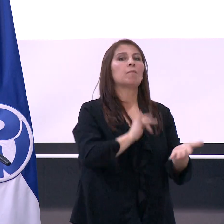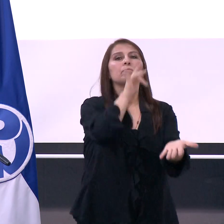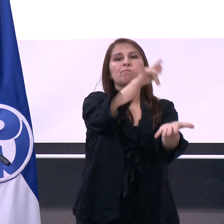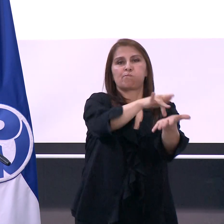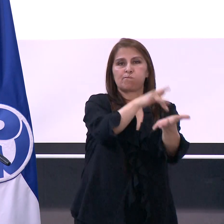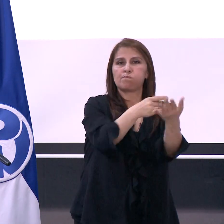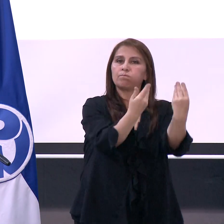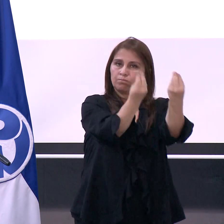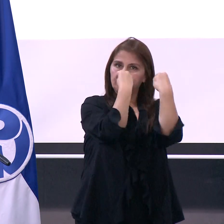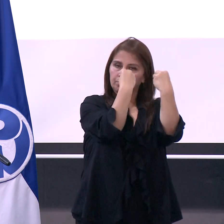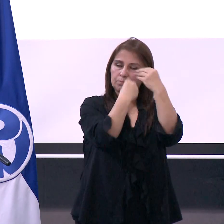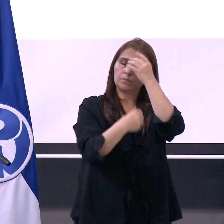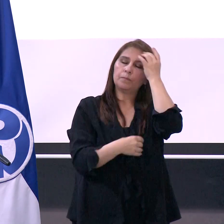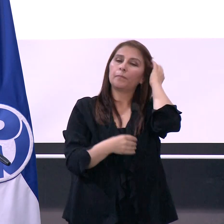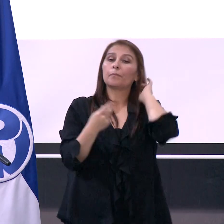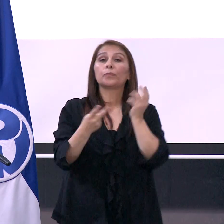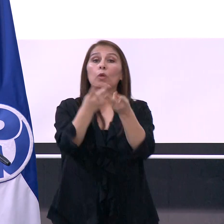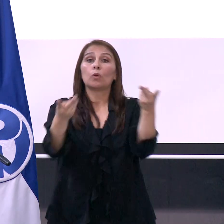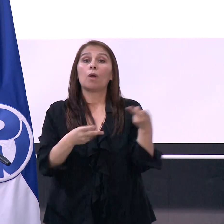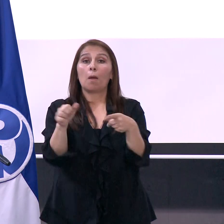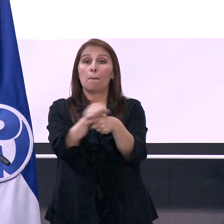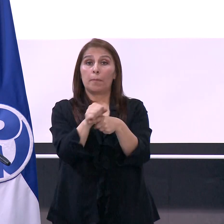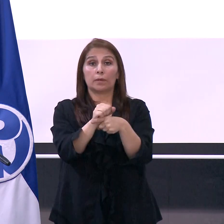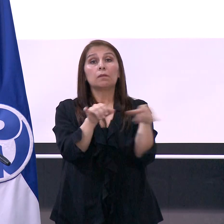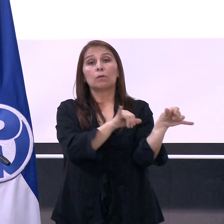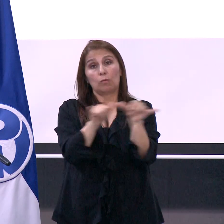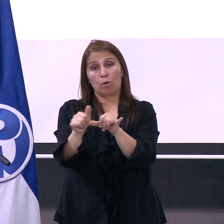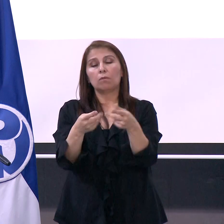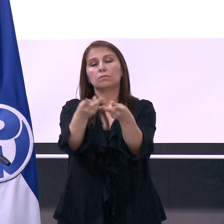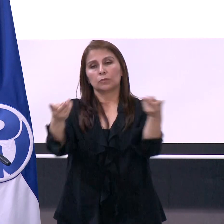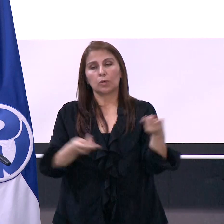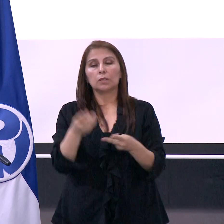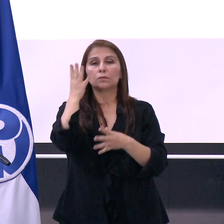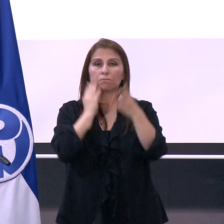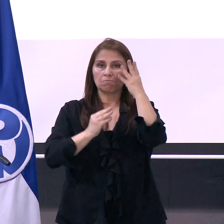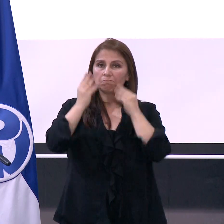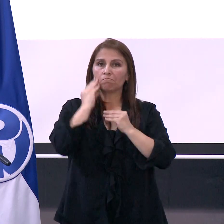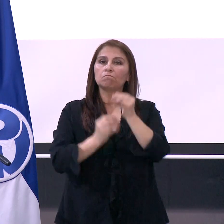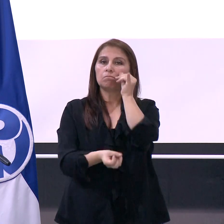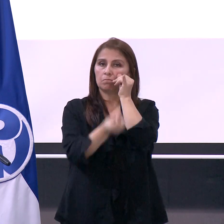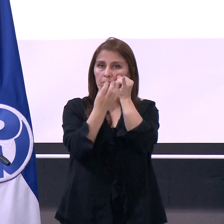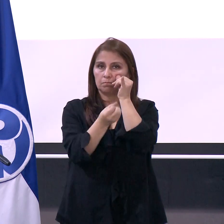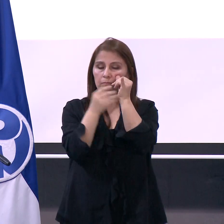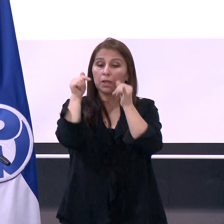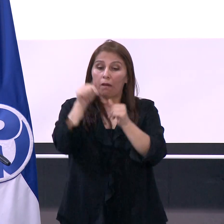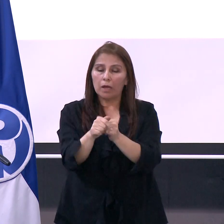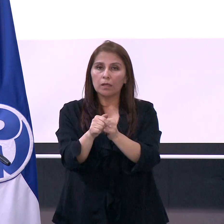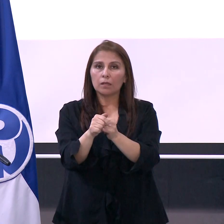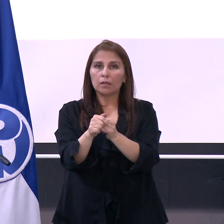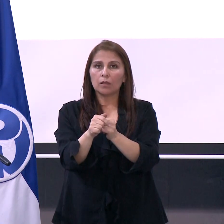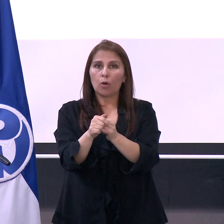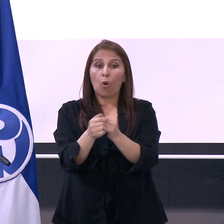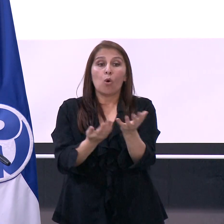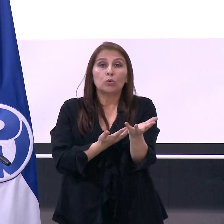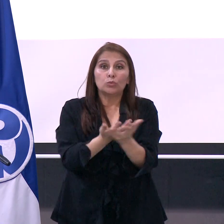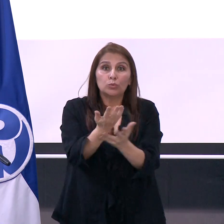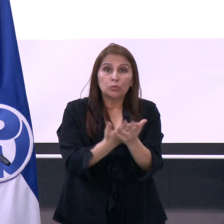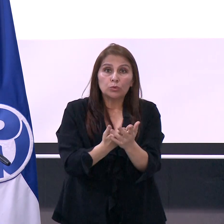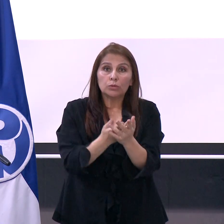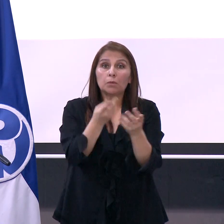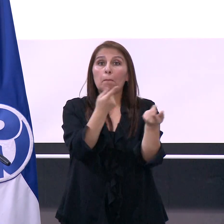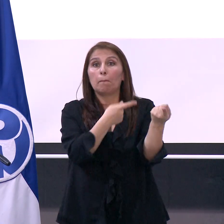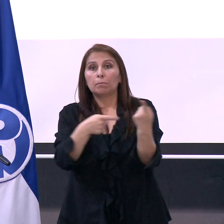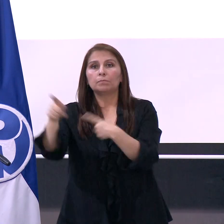los centros de práctica todavía eran concebidos como lugares de experimentación pedagógica de donde habrían de salir recomendaciones para el ministerio